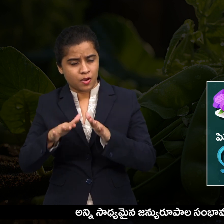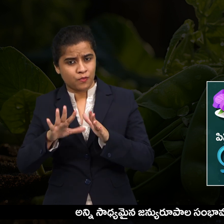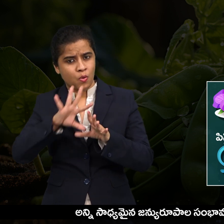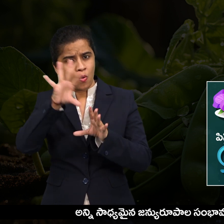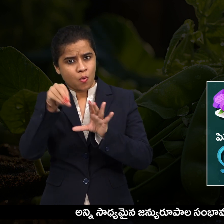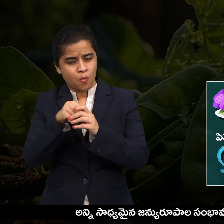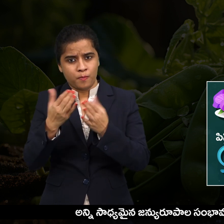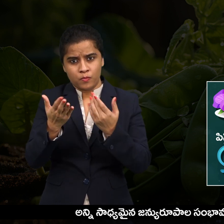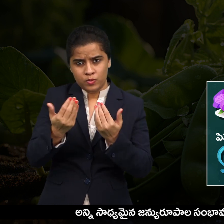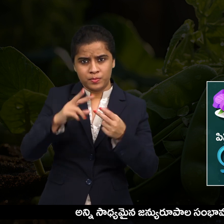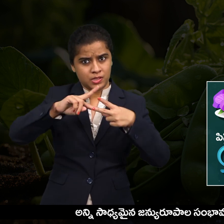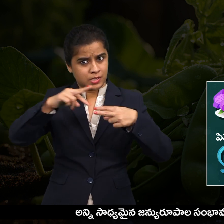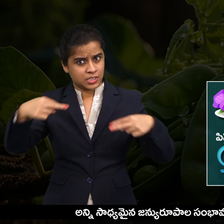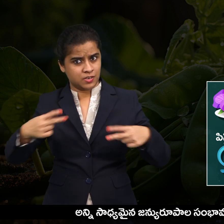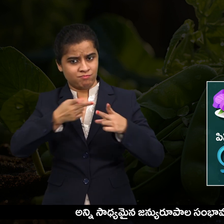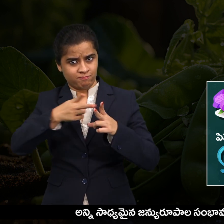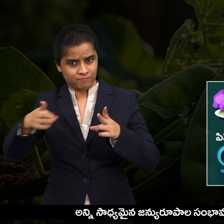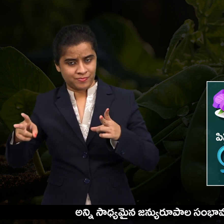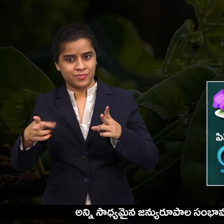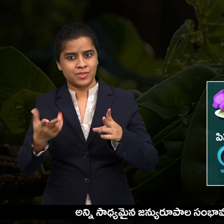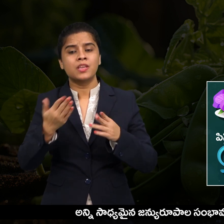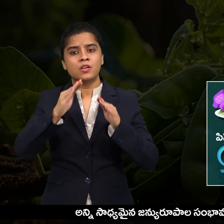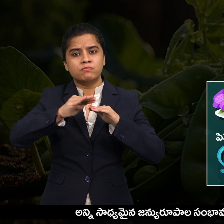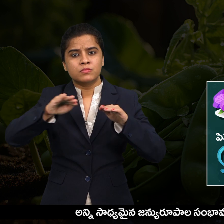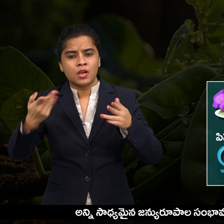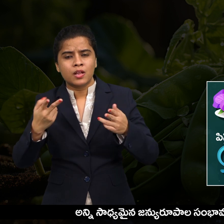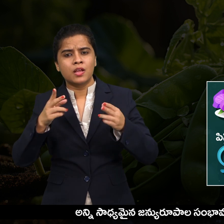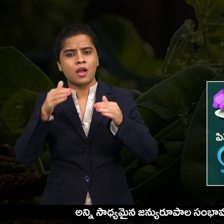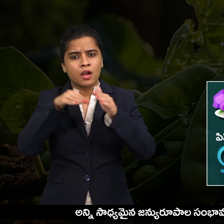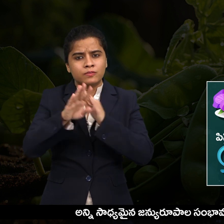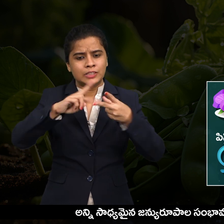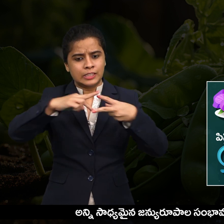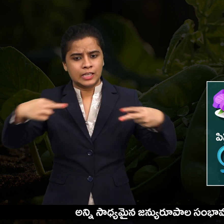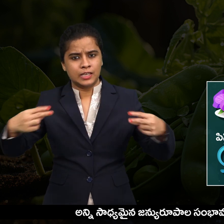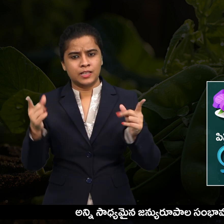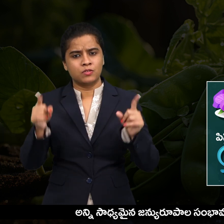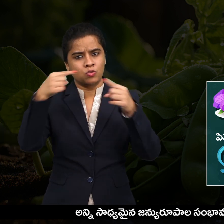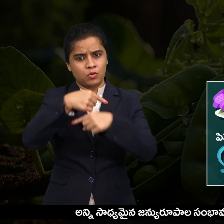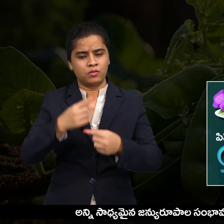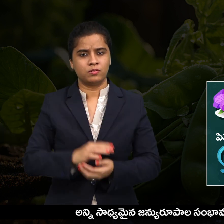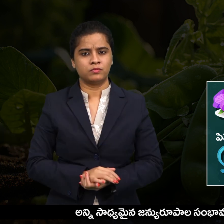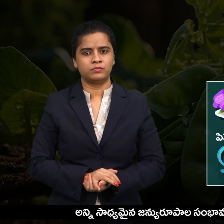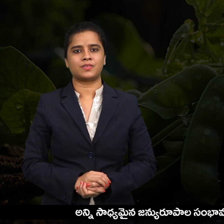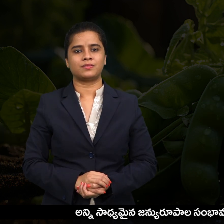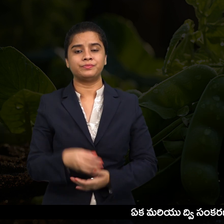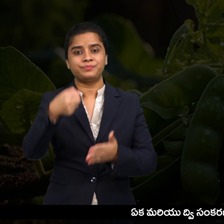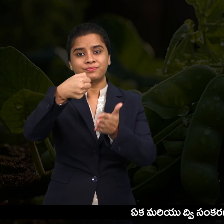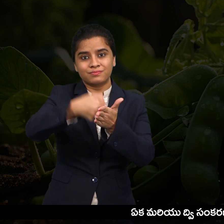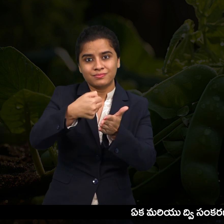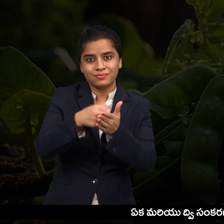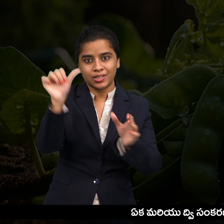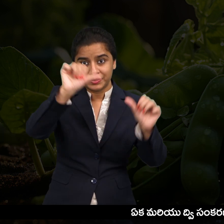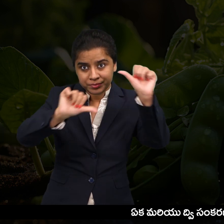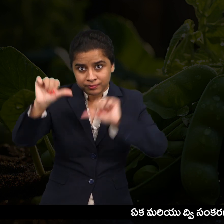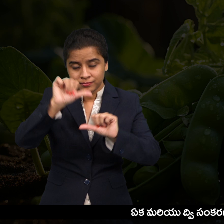అన్ని సాధ్యమైన జన్యరూపాల సంభావ్యతను లెక్కించడానికి ఇది రేఖాచిత్ర ప్రాతినిధ్యం. ఏక